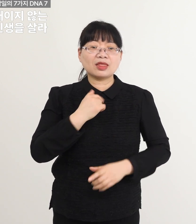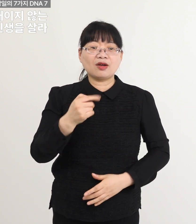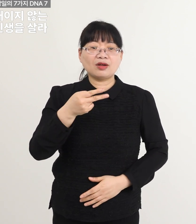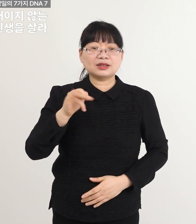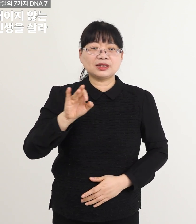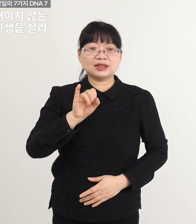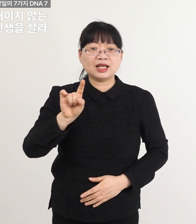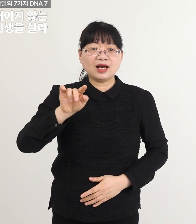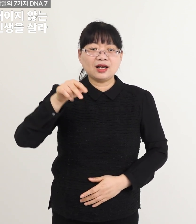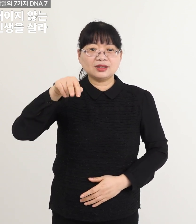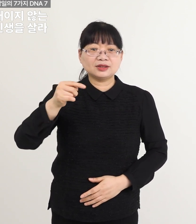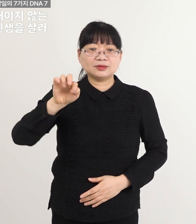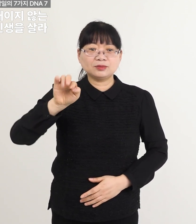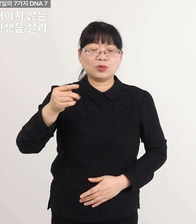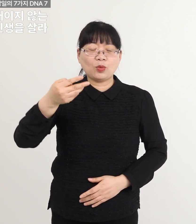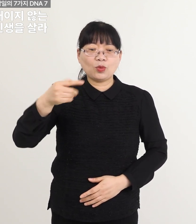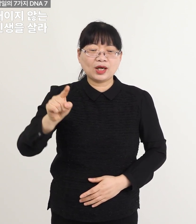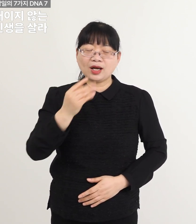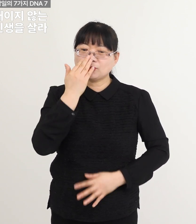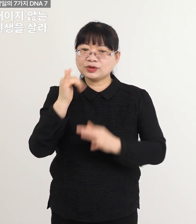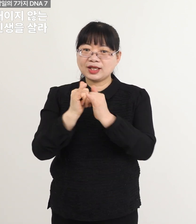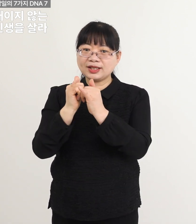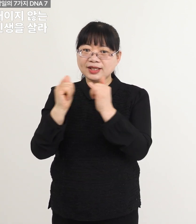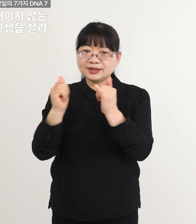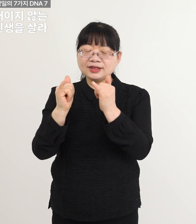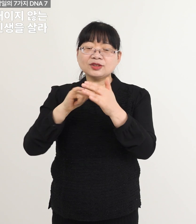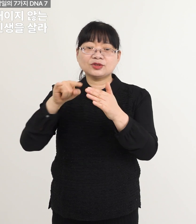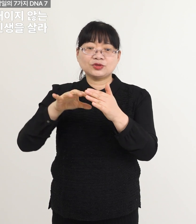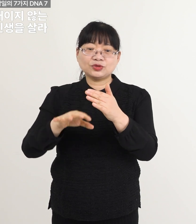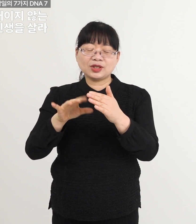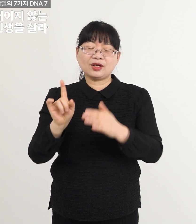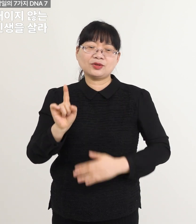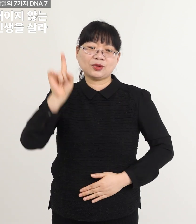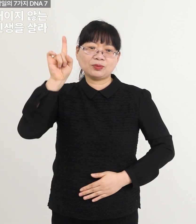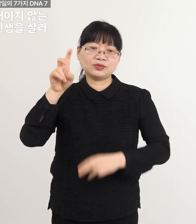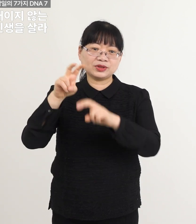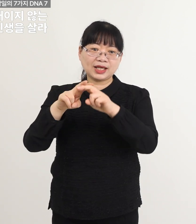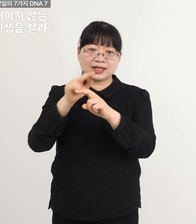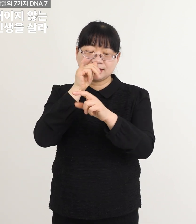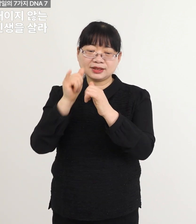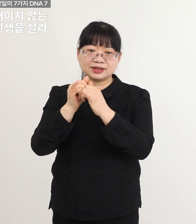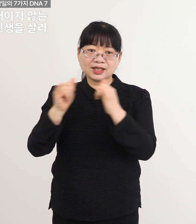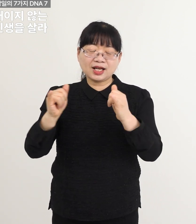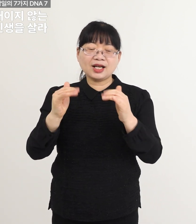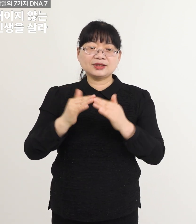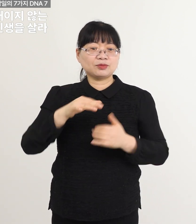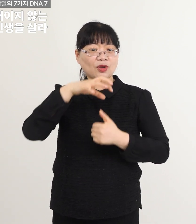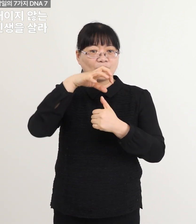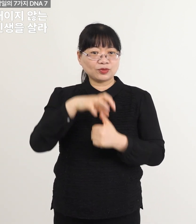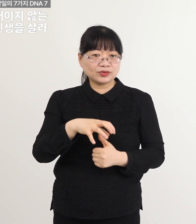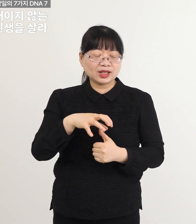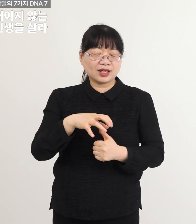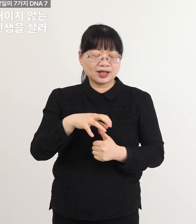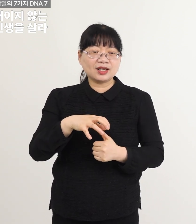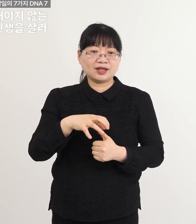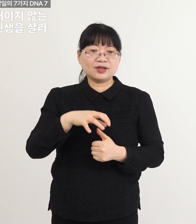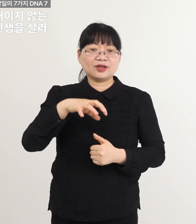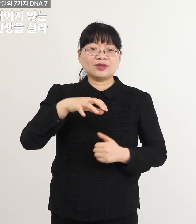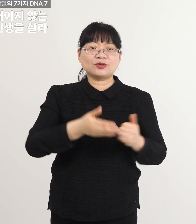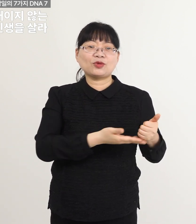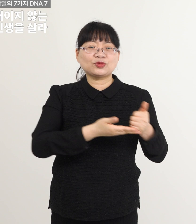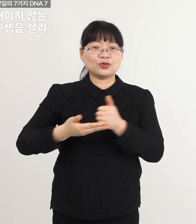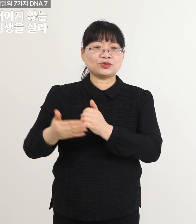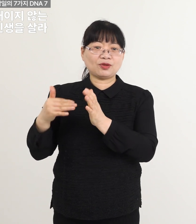디아스포라죠. 유대인들 중에 높은 지위의 사람들을 가택연금된 집으로 초청을 한